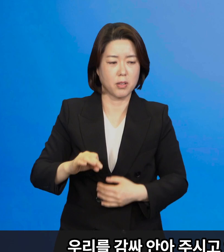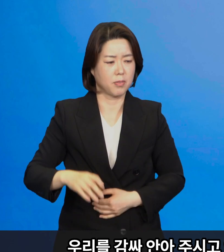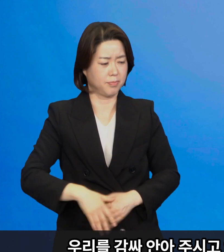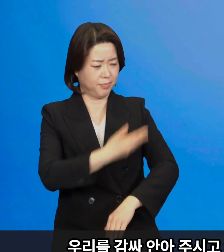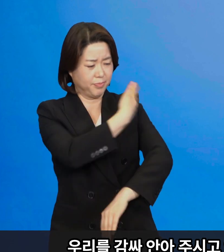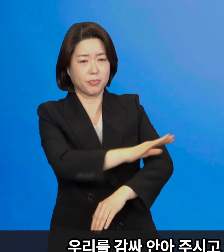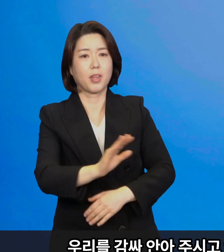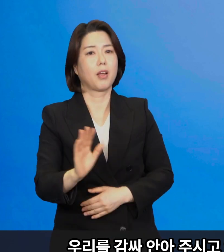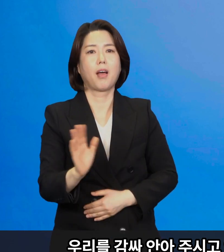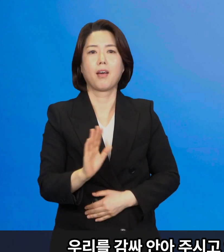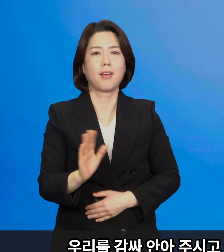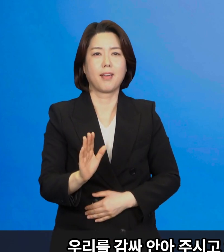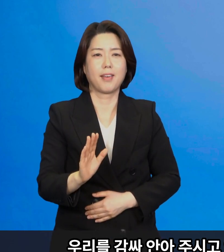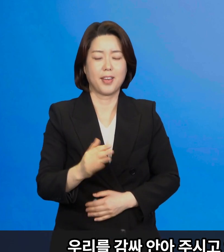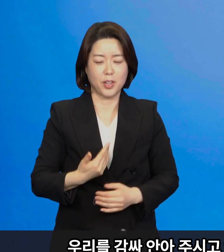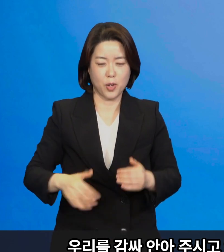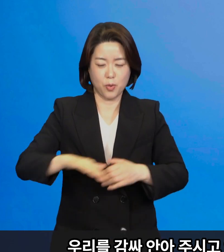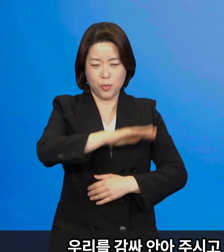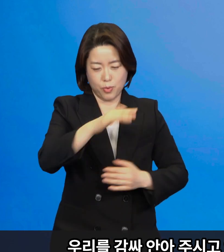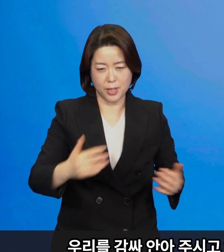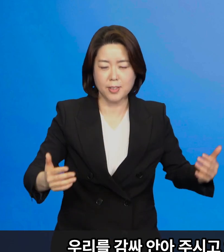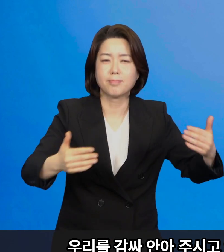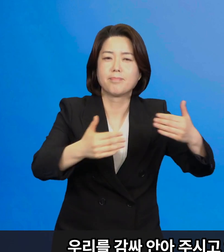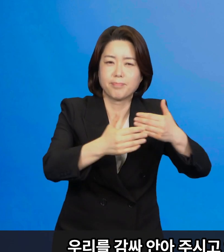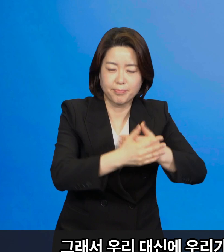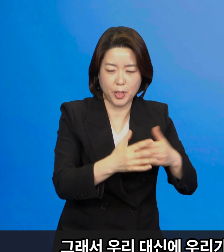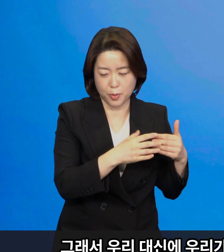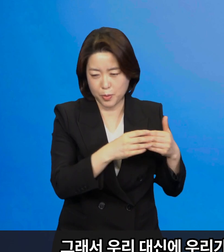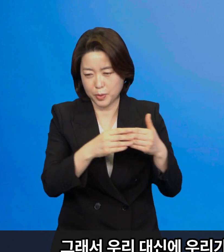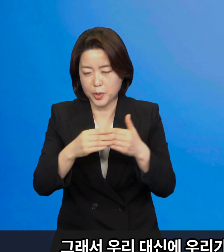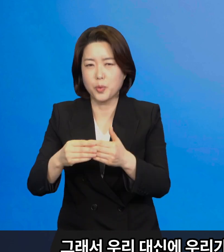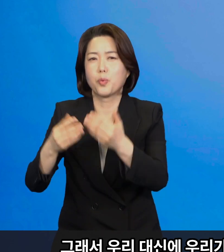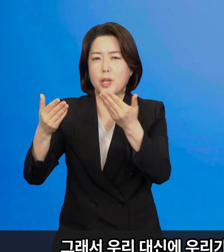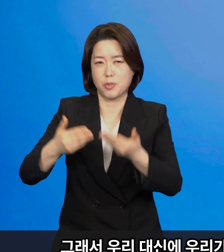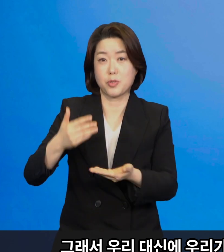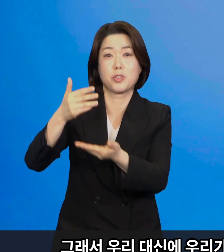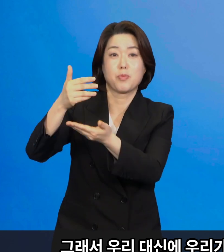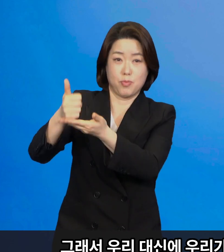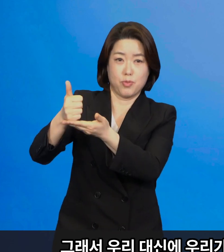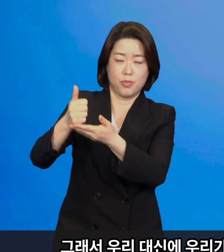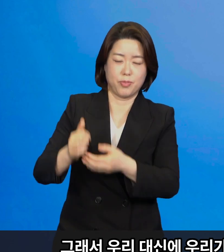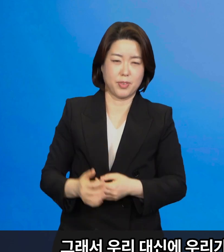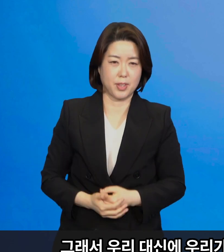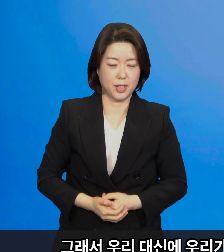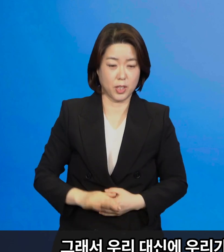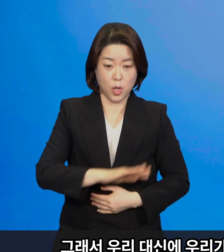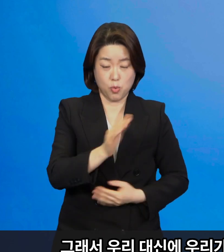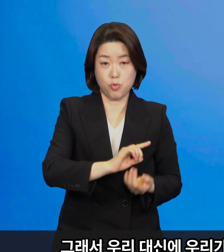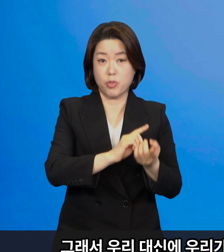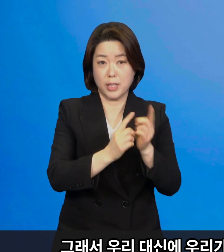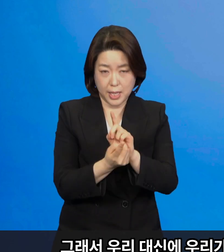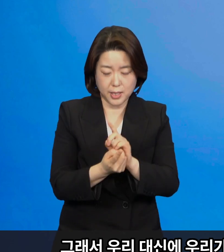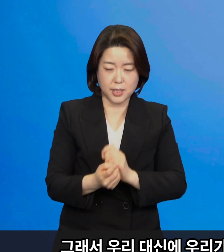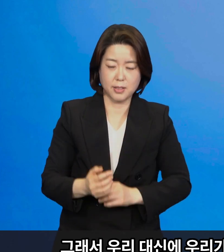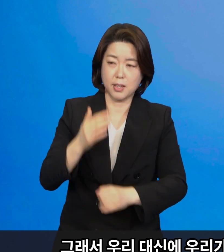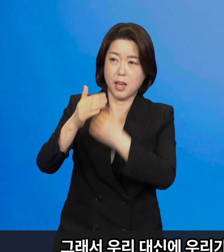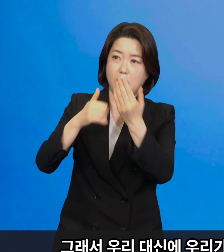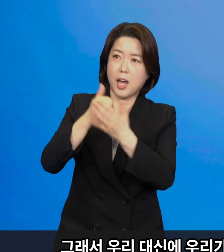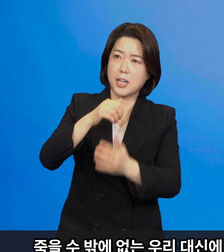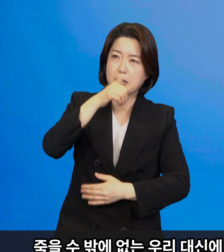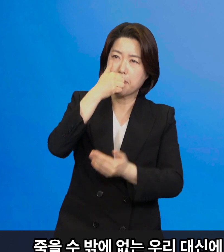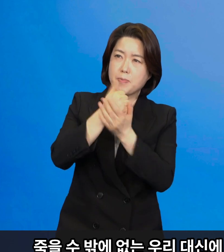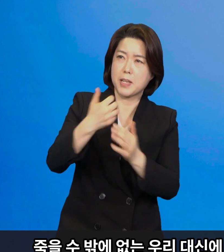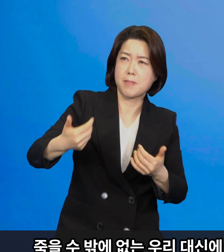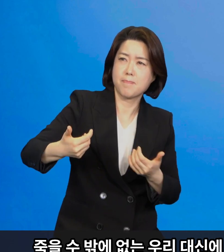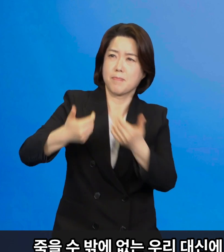아니하시고 우리를 감싸 안아주시고 인도하시는 분이라는 거예요. 그래서 우리 대신에 우리가 하나님께 범죄하여